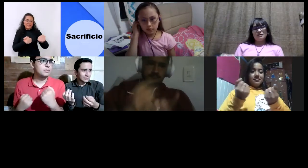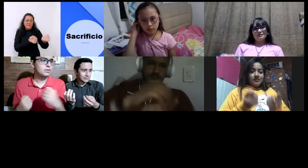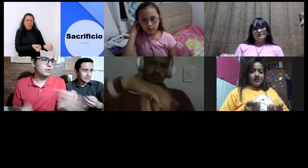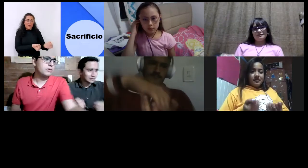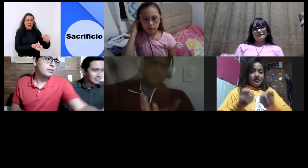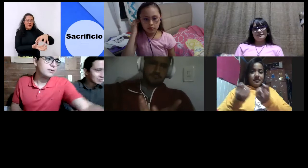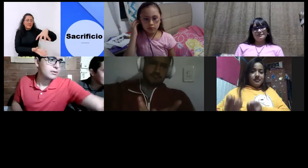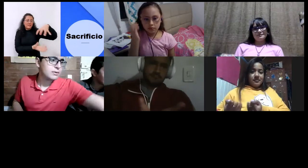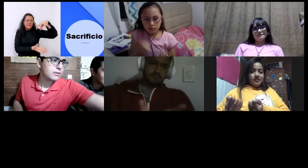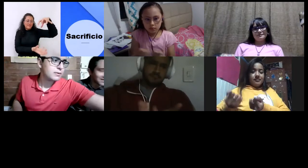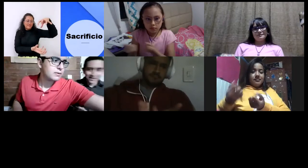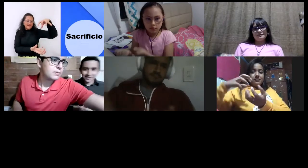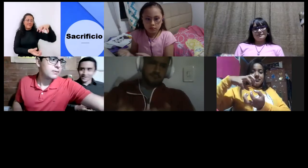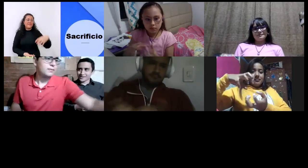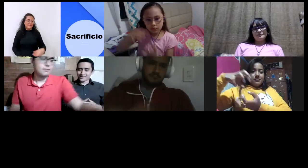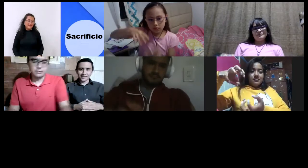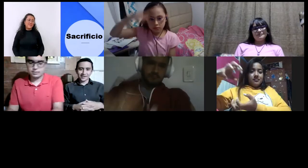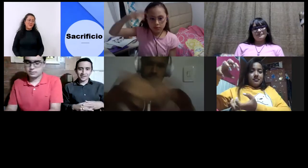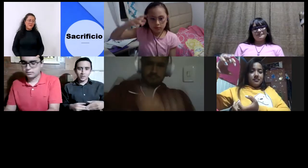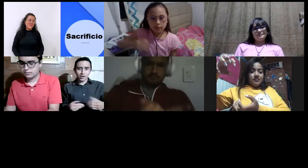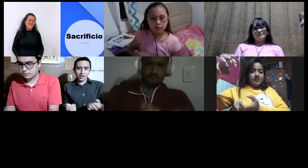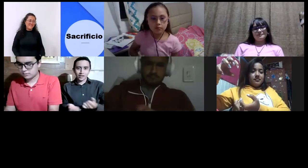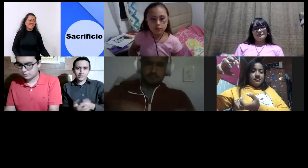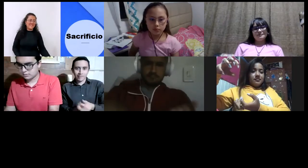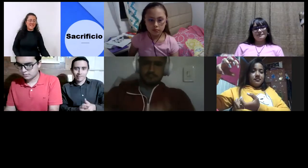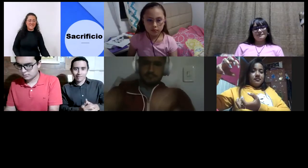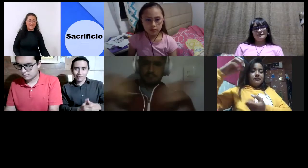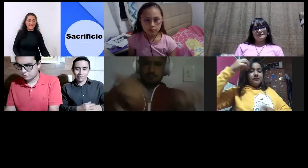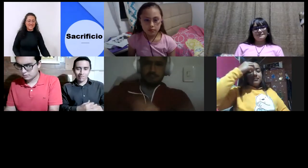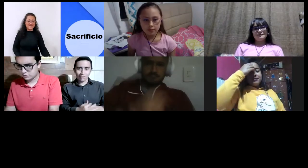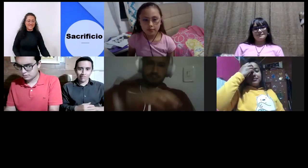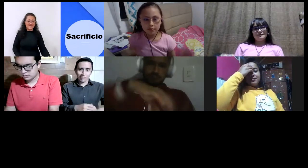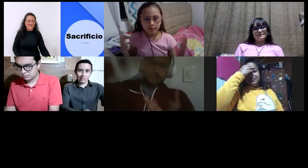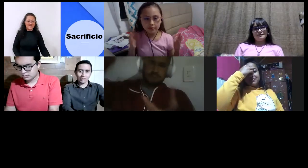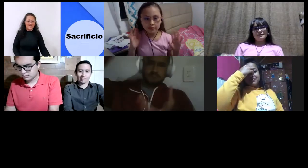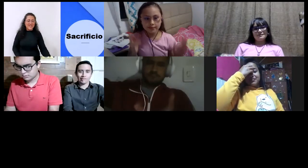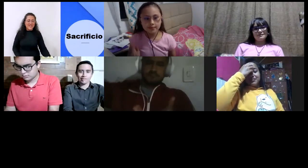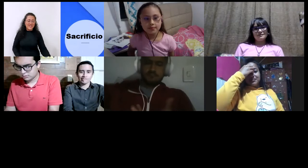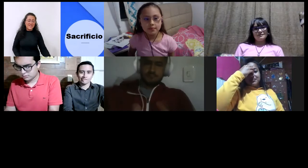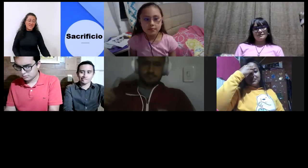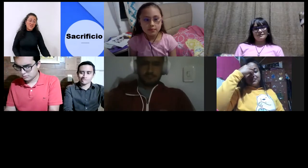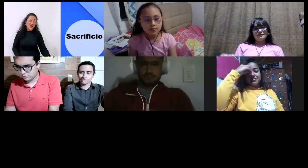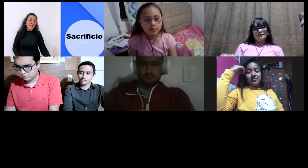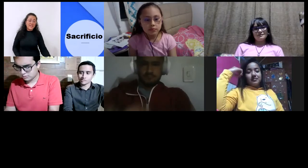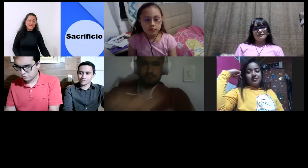Lo pones y muy bien, sacrificio. Y yo creo que esa es